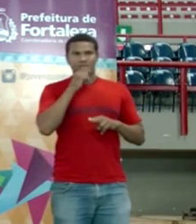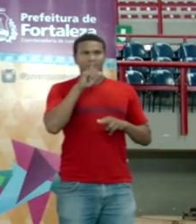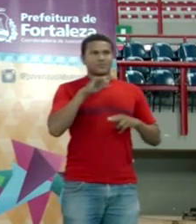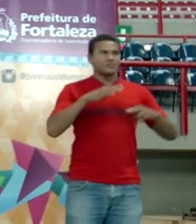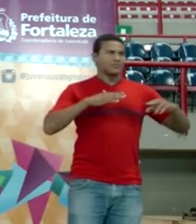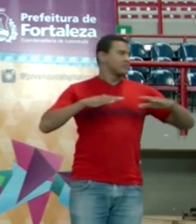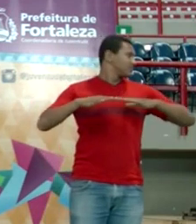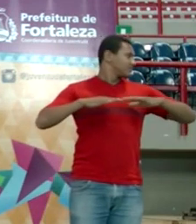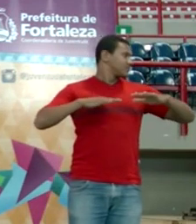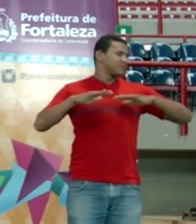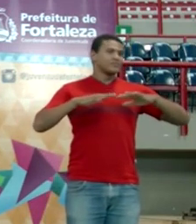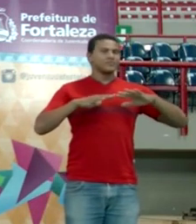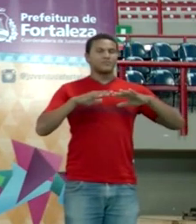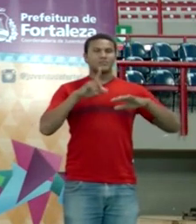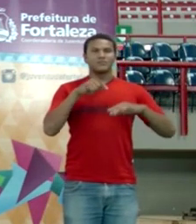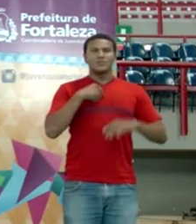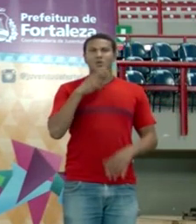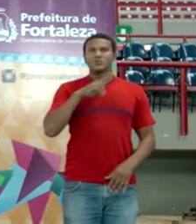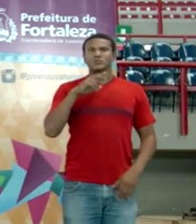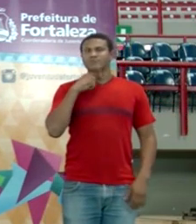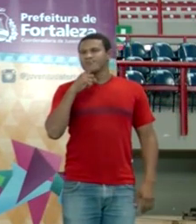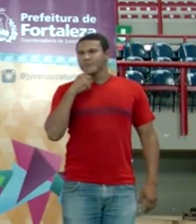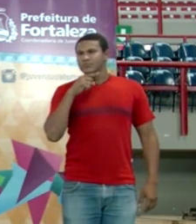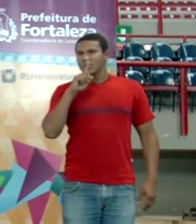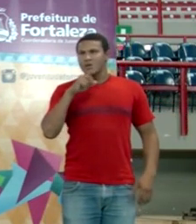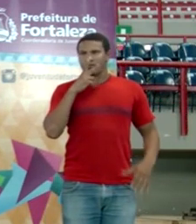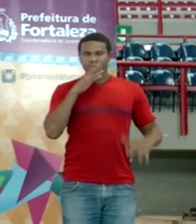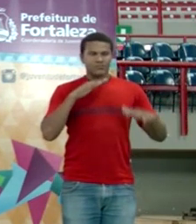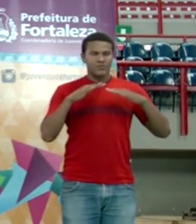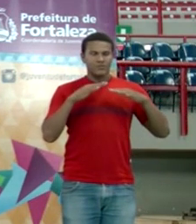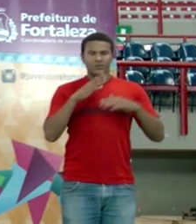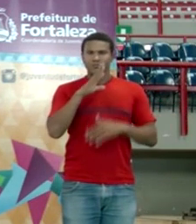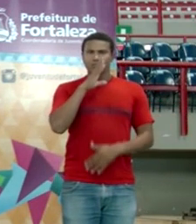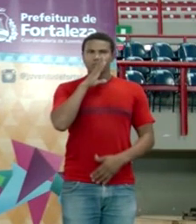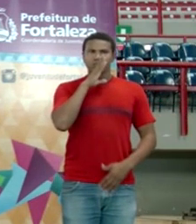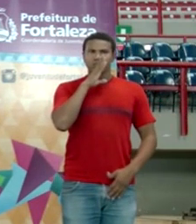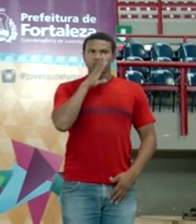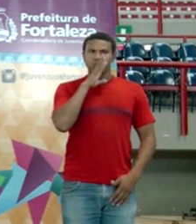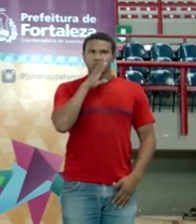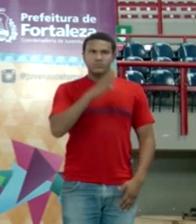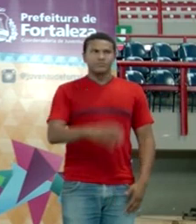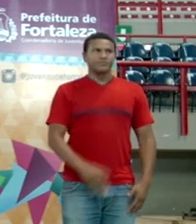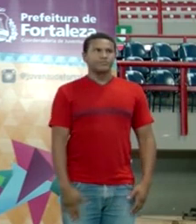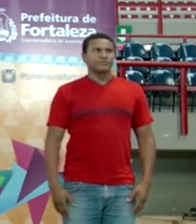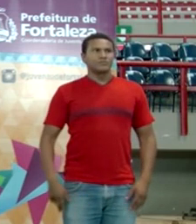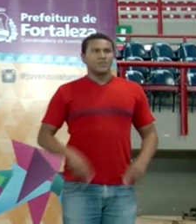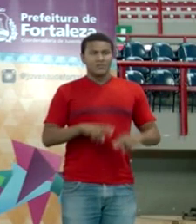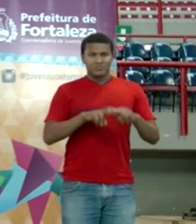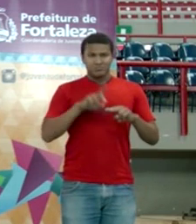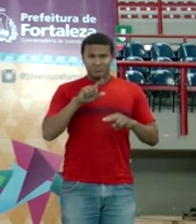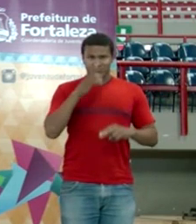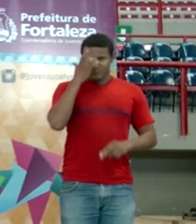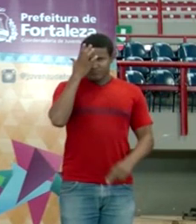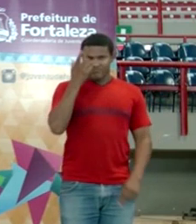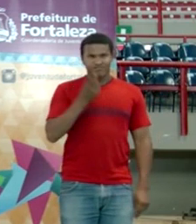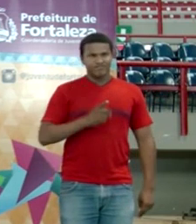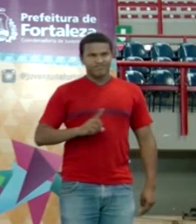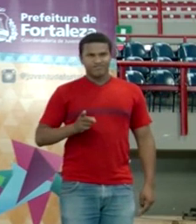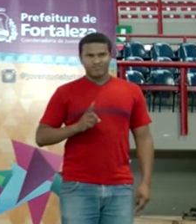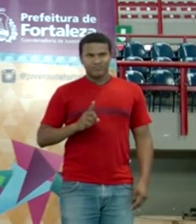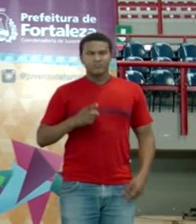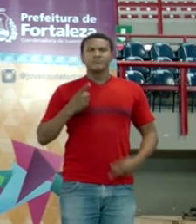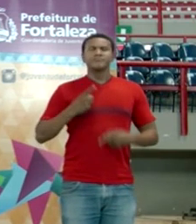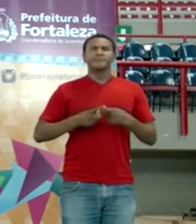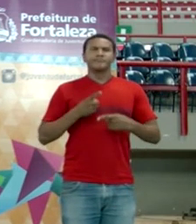movimento. Quando é inútil, quando não está em movimento. Galera, isso aí não é fácil não. Sabe por que não é fácil? Porque